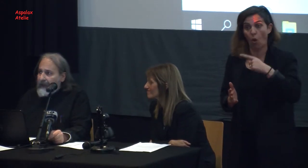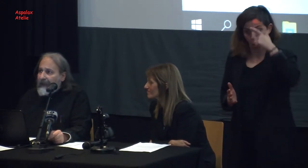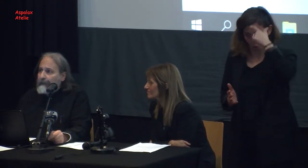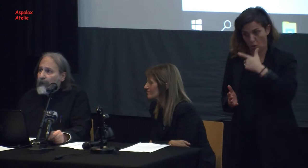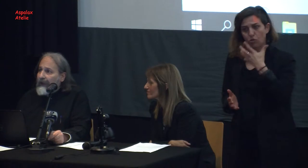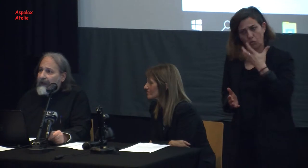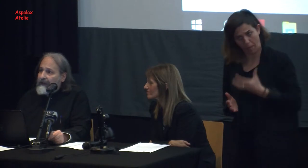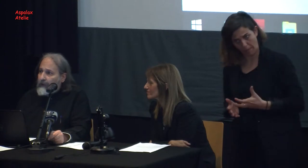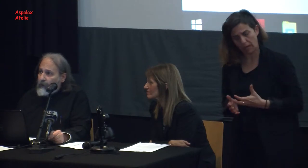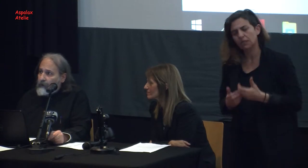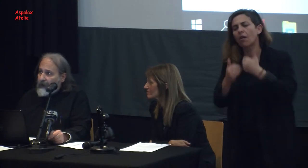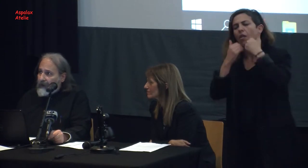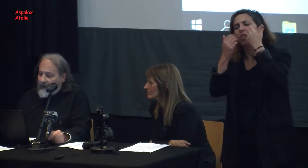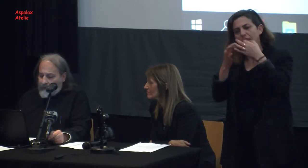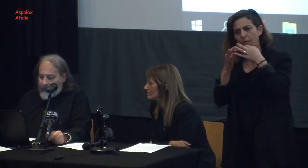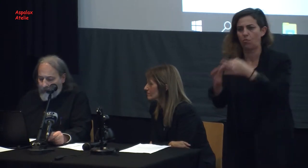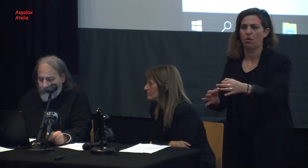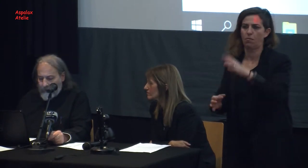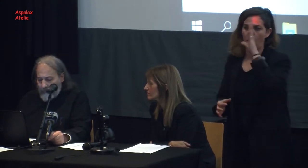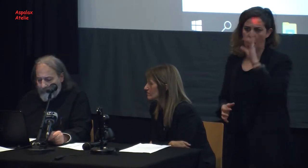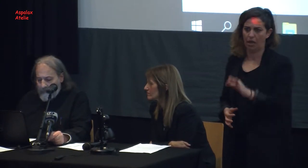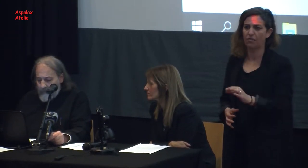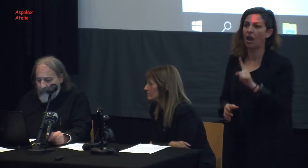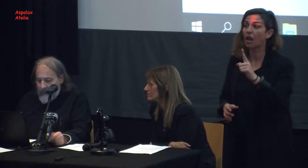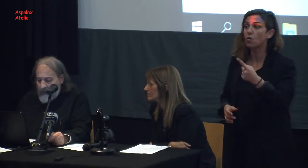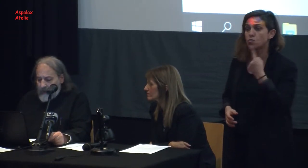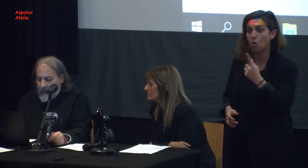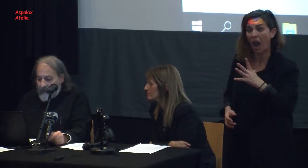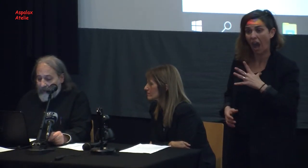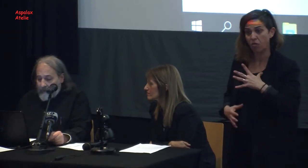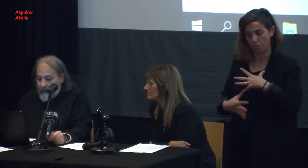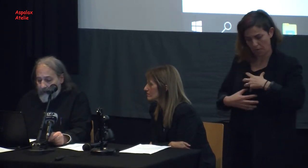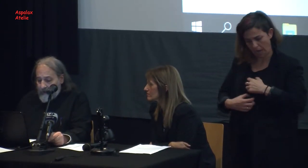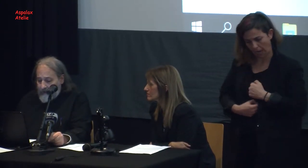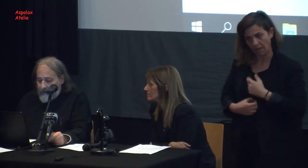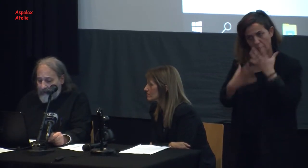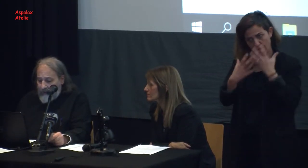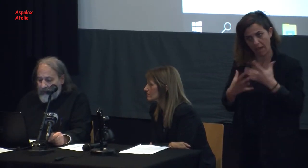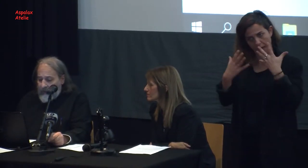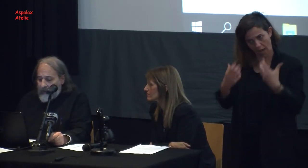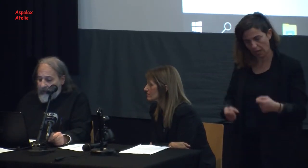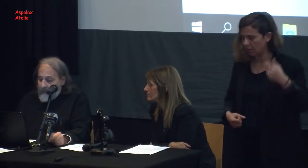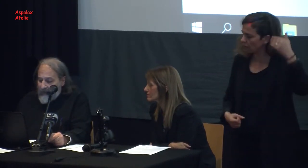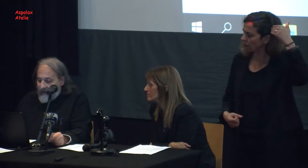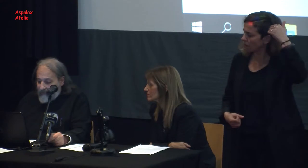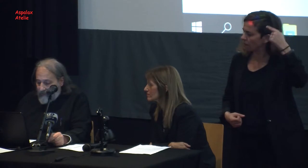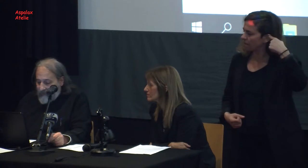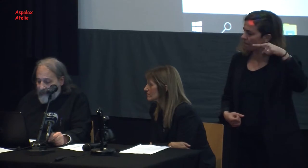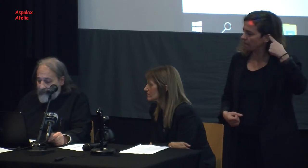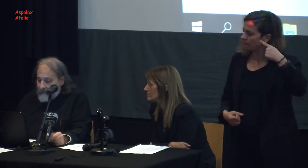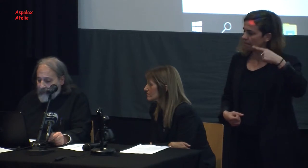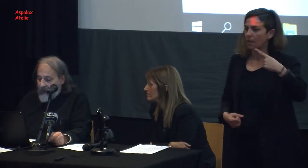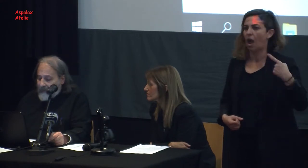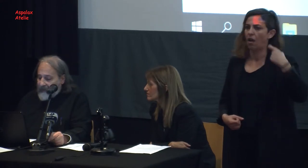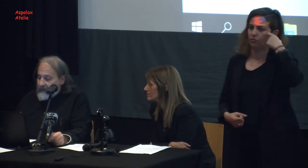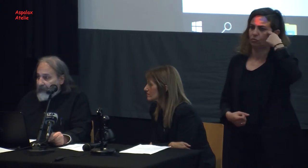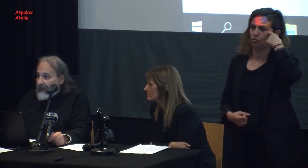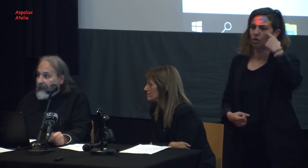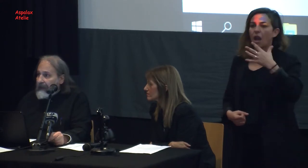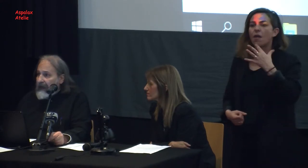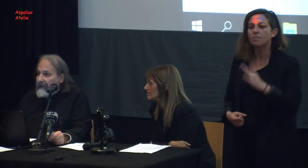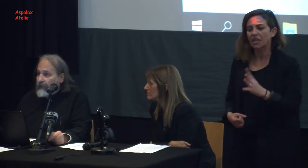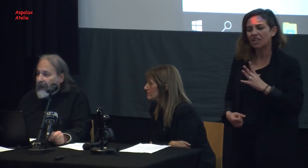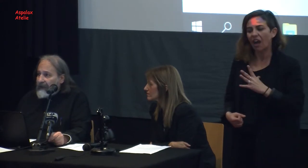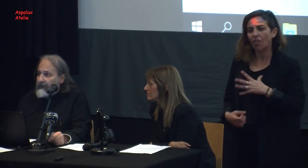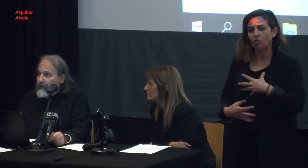Είναι κάτι πολύ κλασικό στους καταθλιπτικούς. Ο καταθλιπτικός είναι μία βόμβα